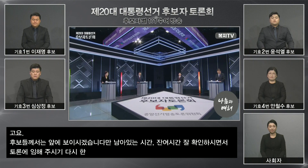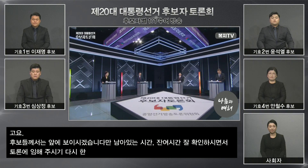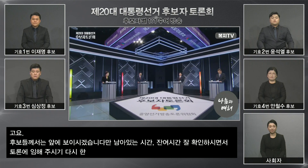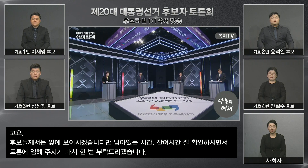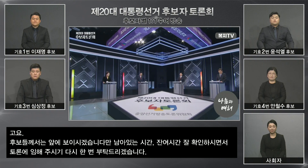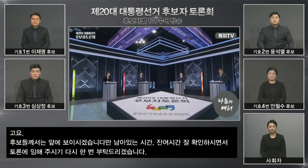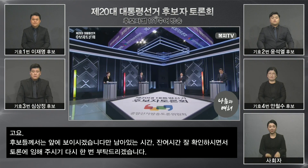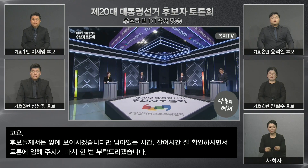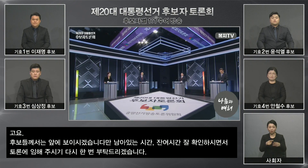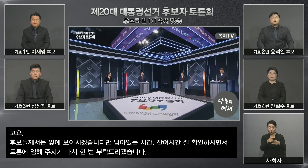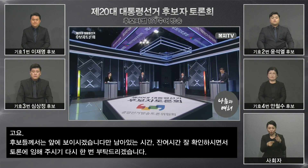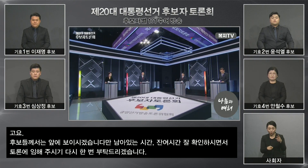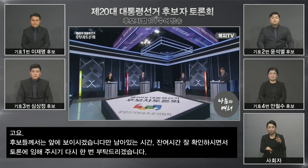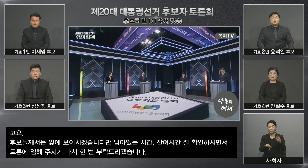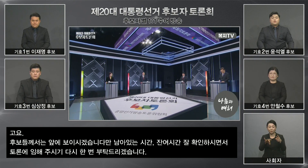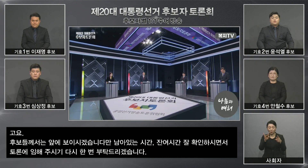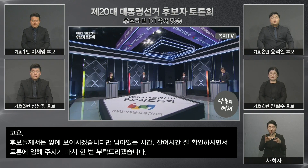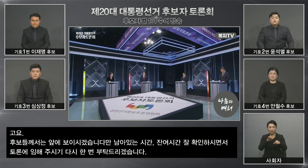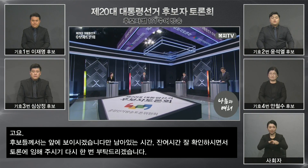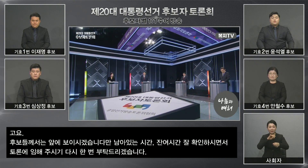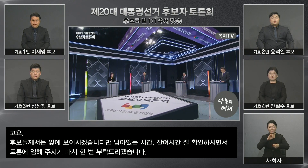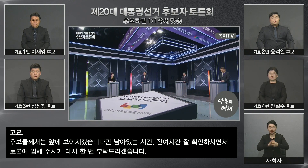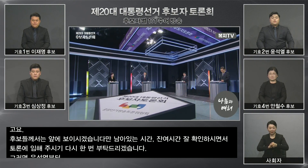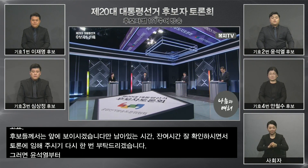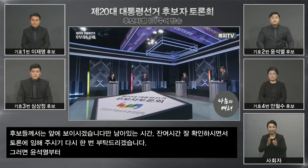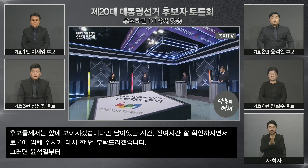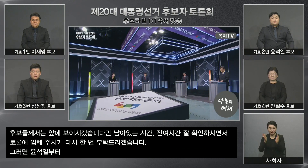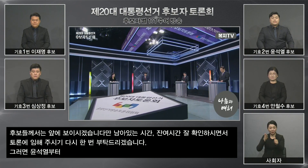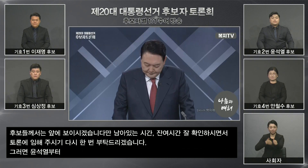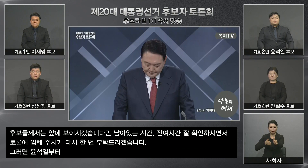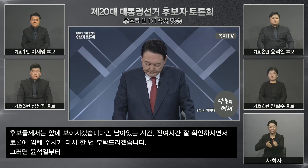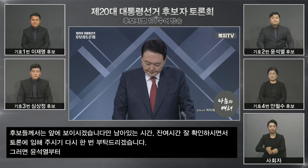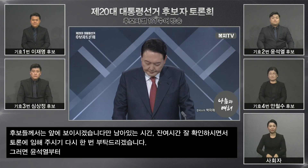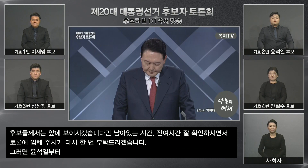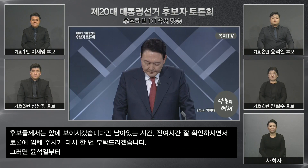윤석열 후보부터 시간 총량제 토론 문을 열어주십시오. 네.